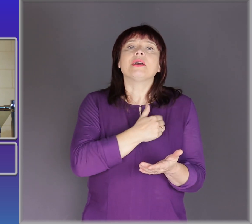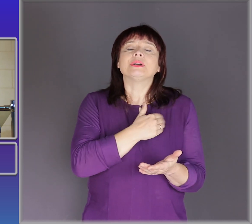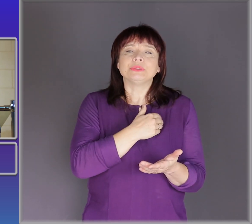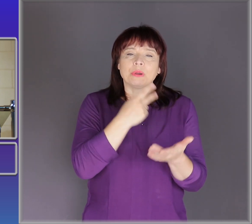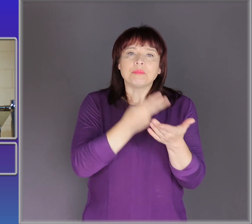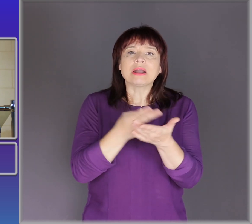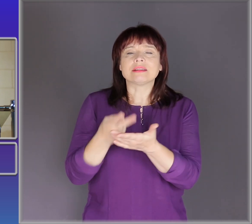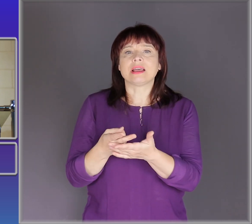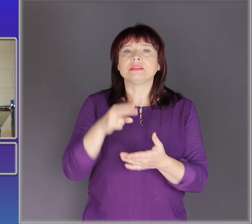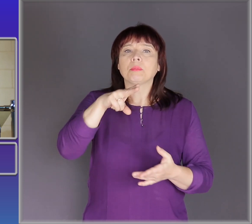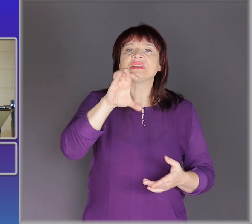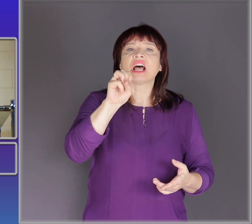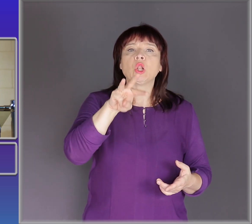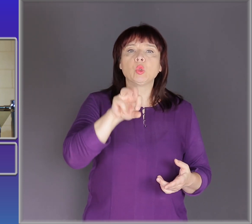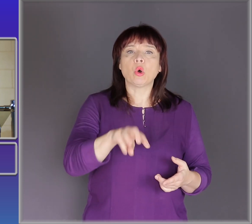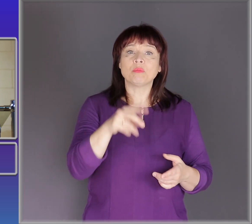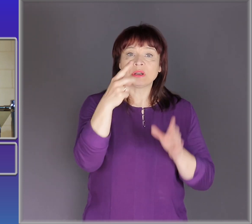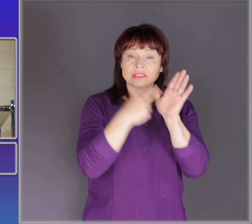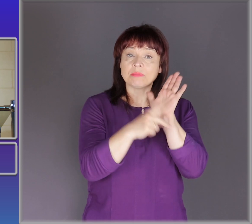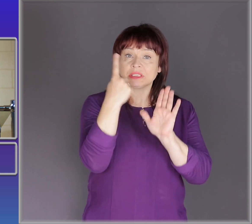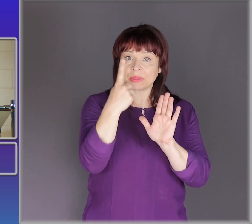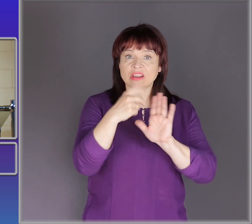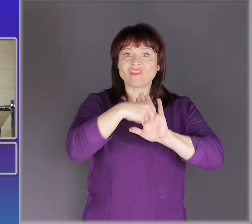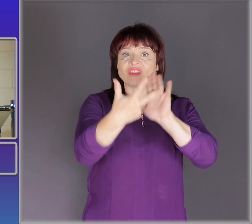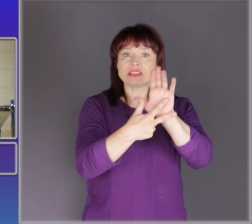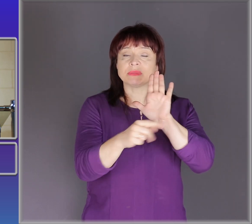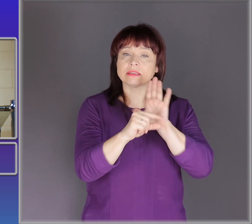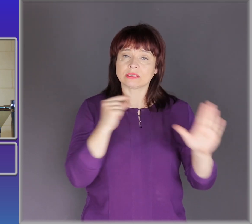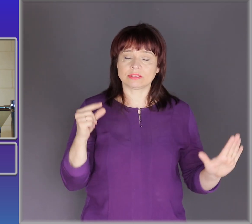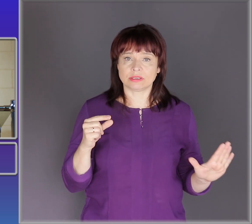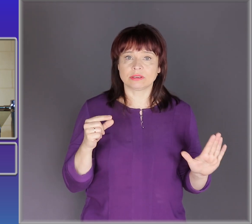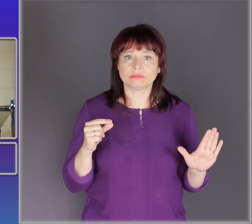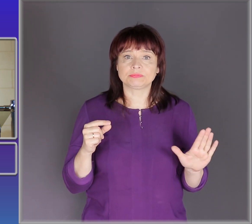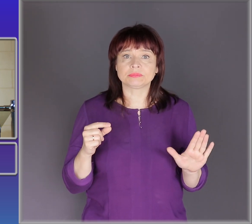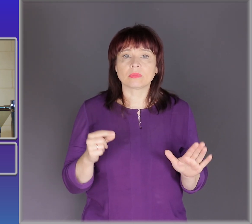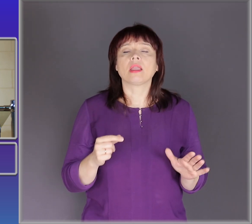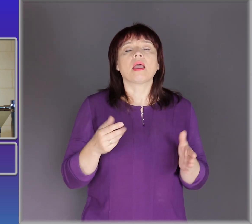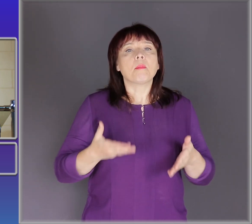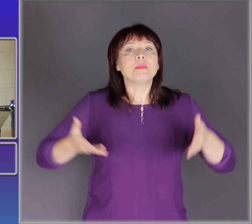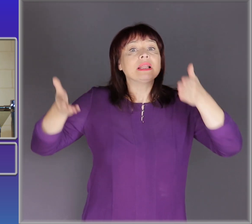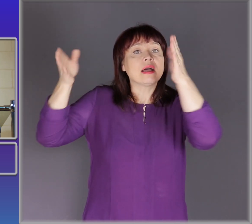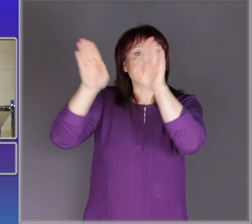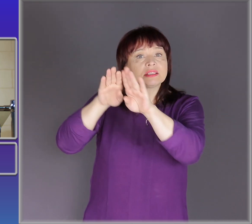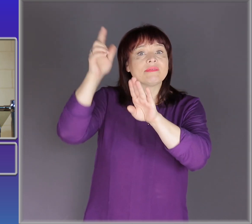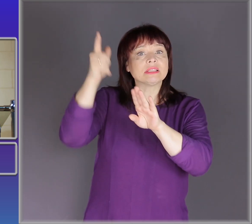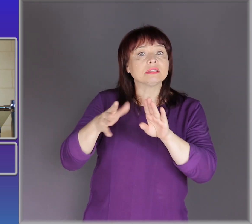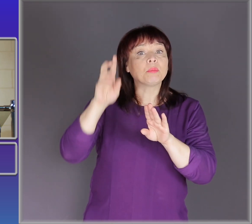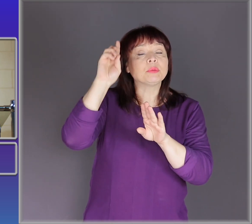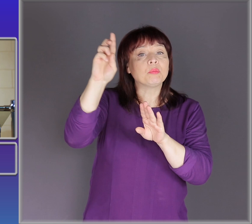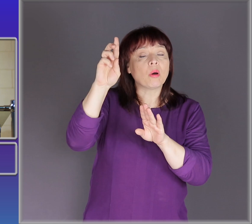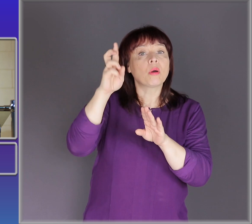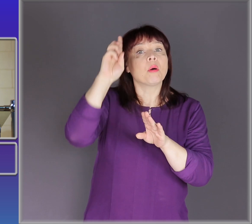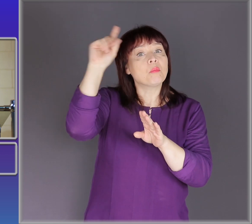сапсан вам 71 из 71 псаны 18 веке говорится следующее благословен господь